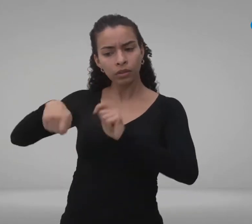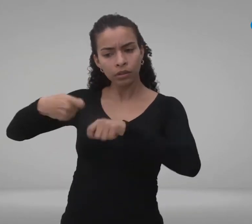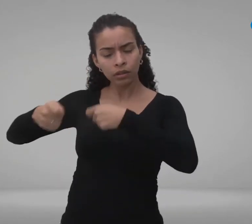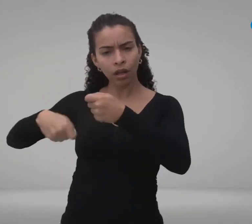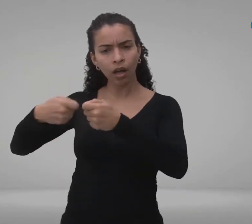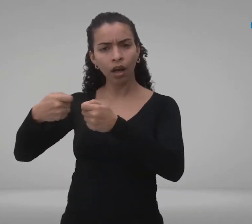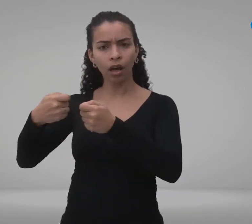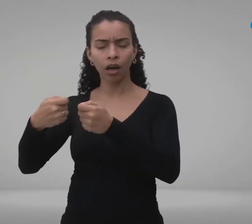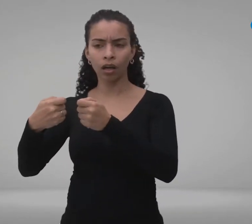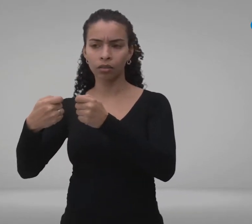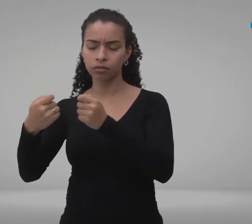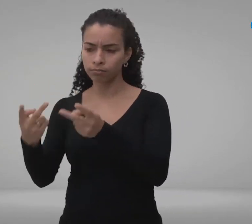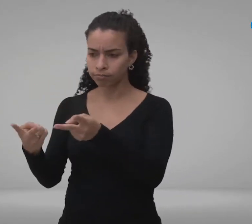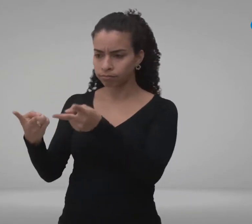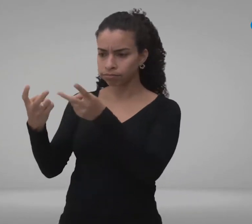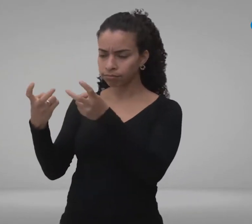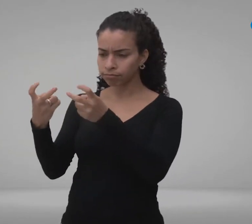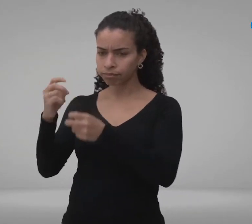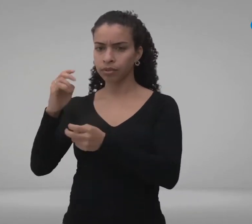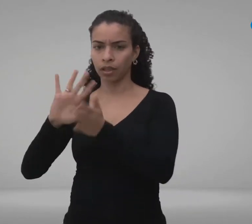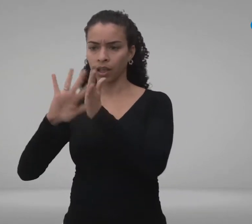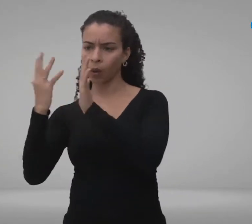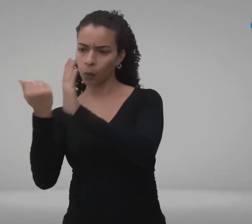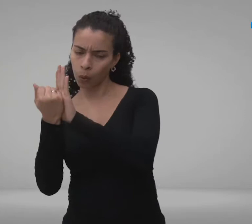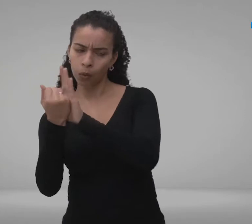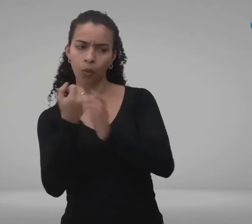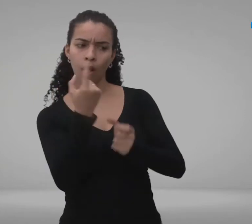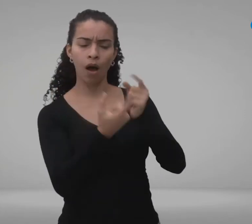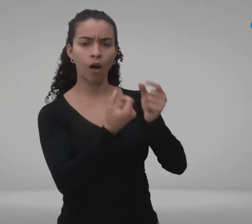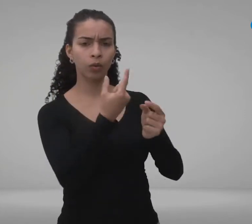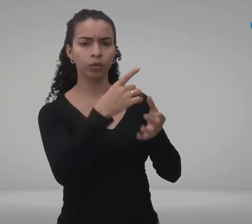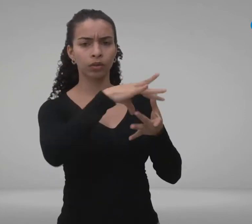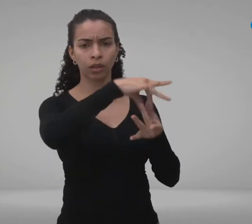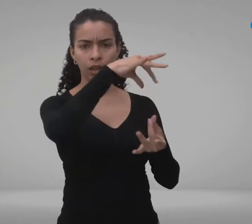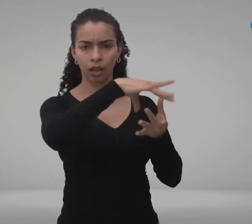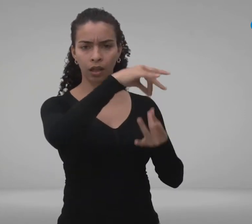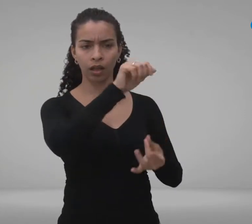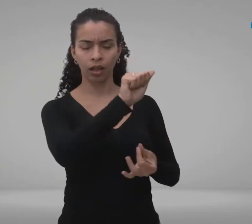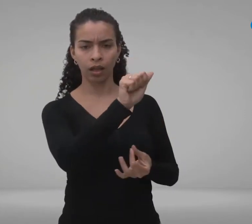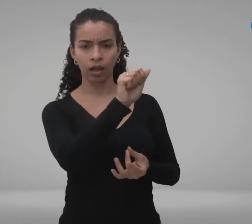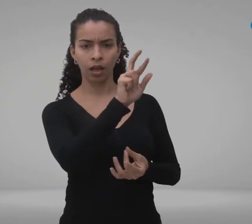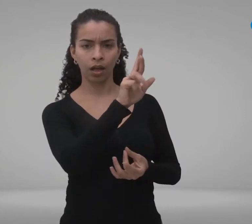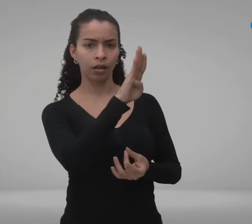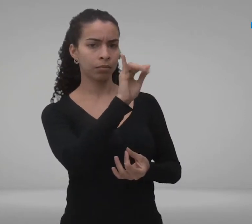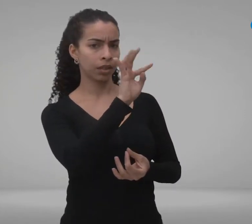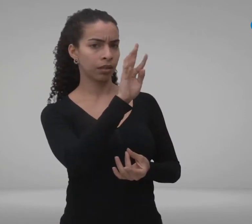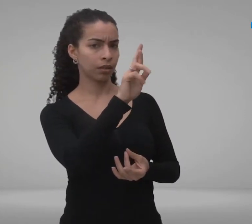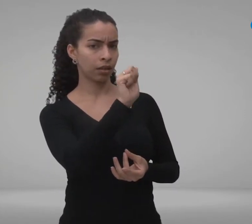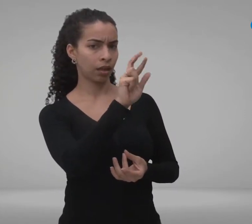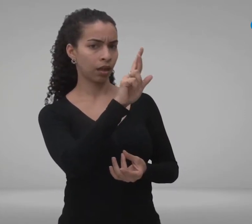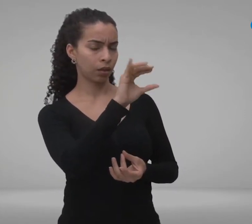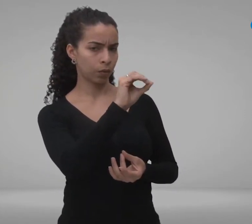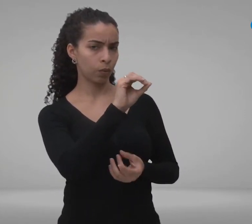sinais, mais icônicos e os sinais arbitrários, O que seria? O sinal icônico é aquele que quando eu faço o